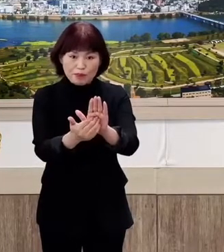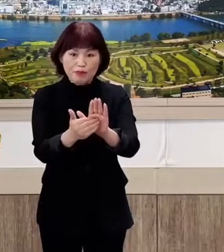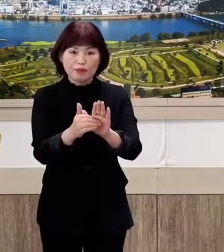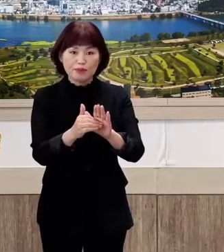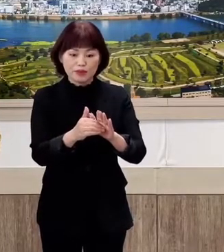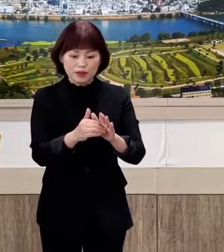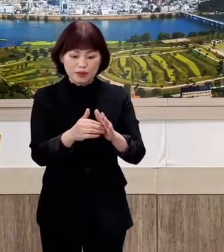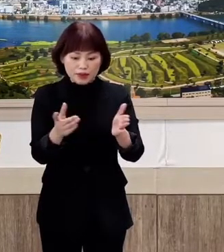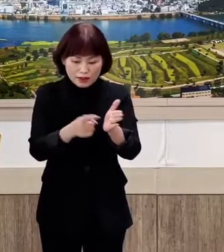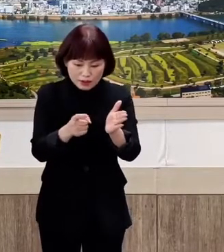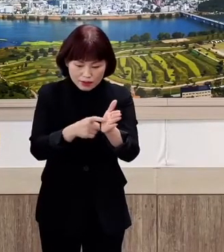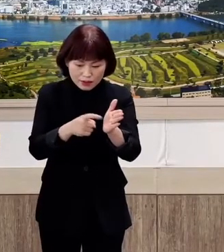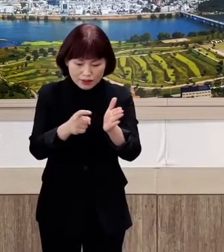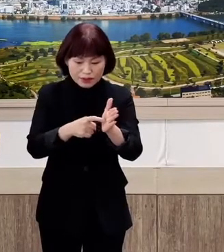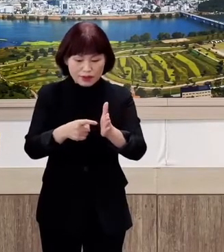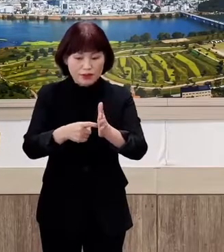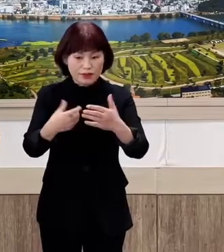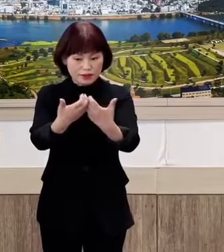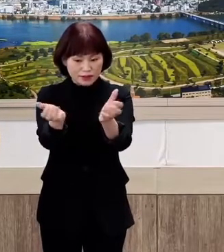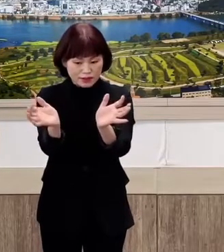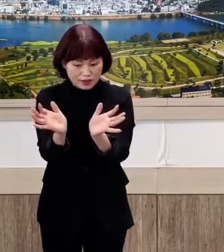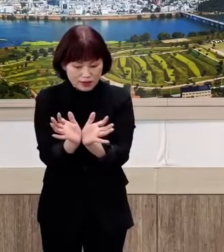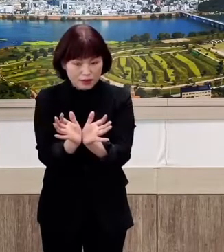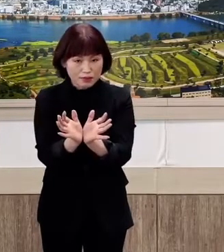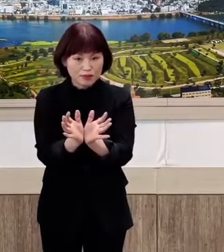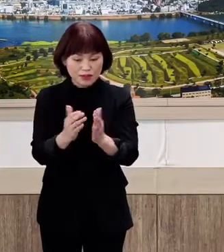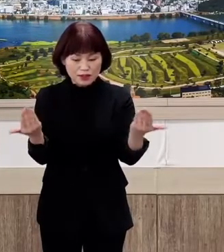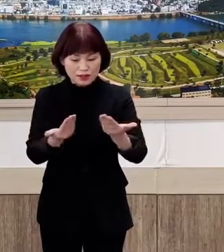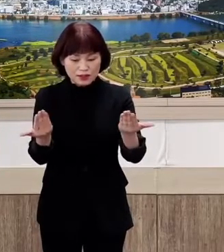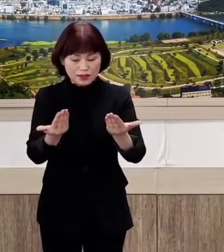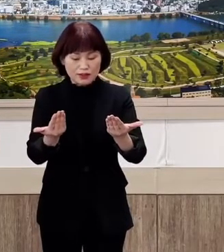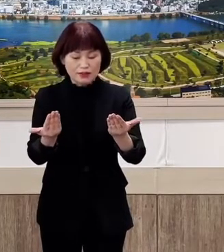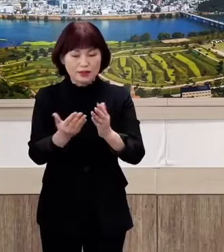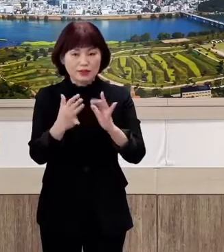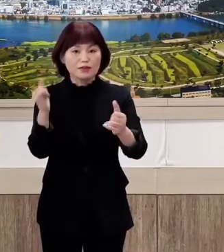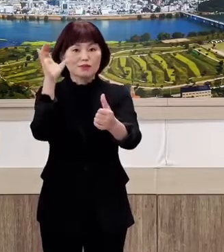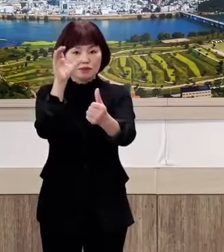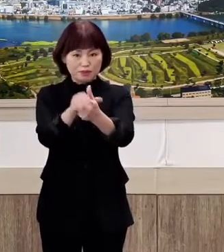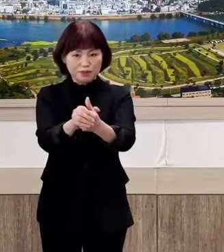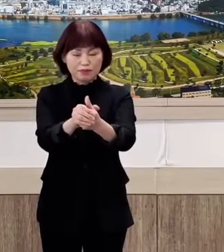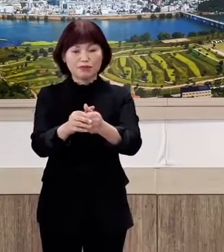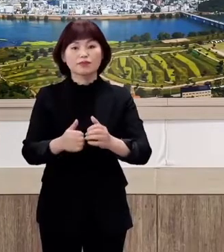확진자 동선에 대한 신속 방역소독을 실시합니다.